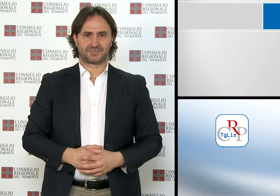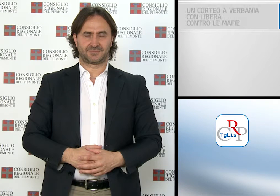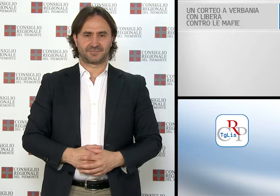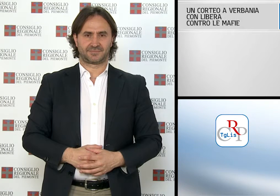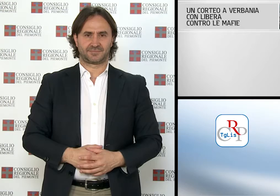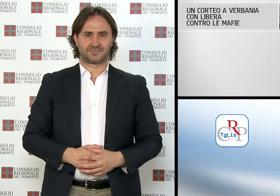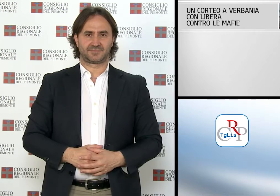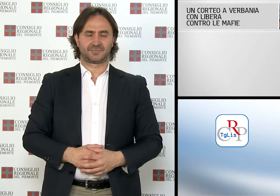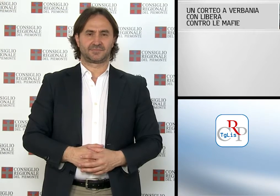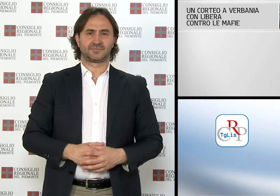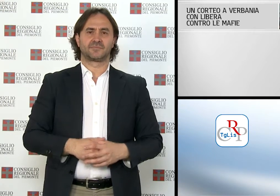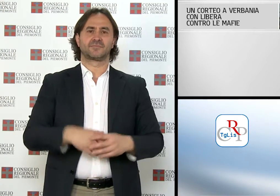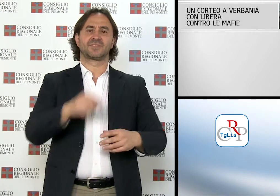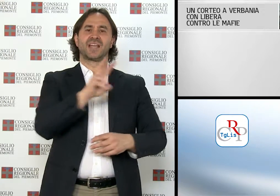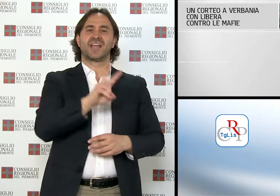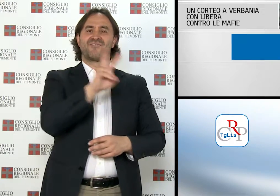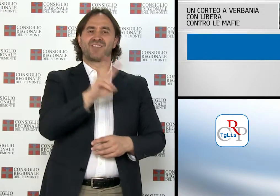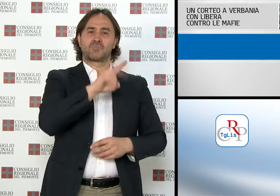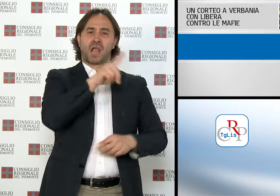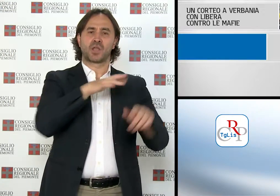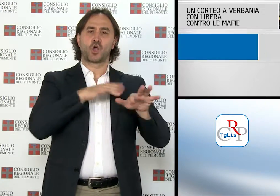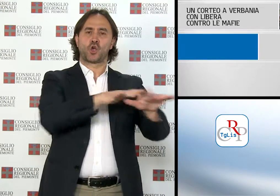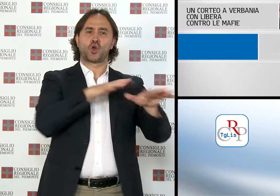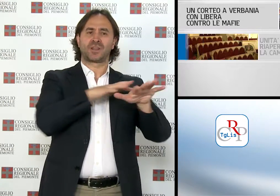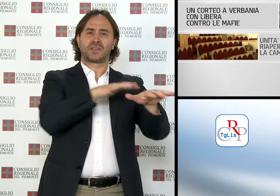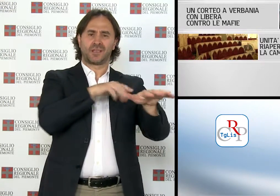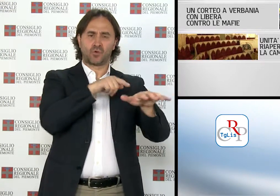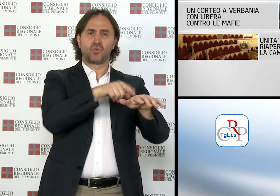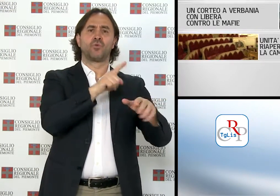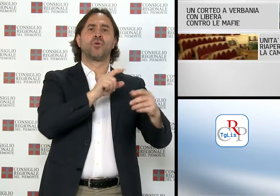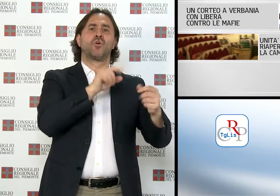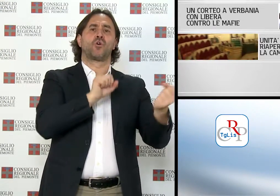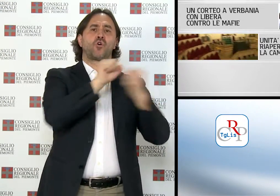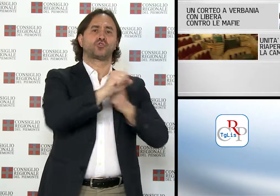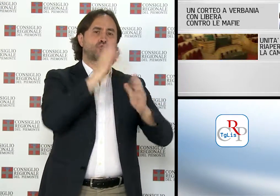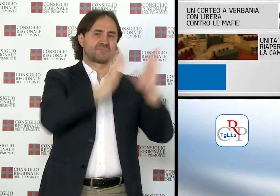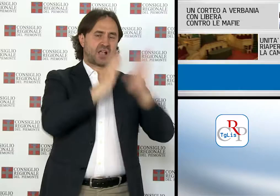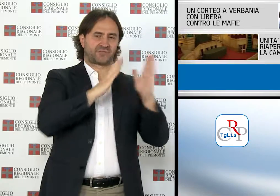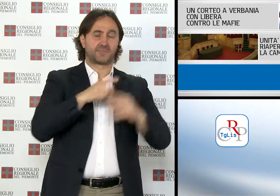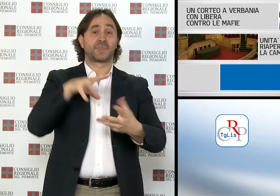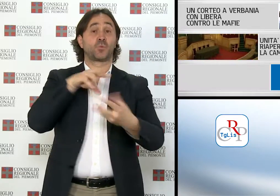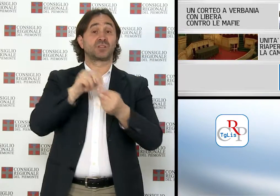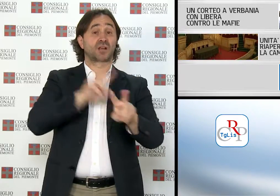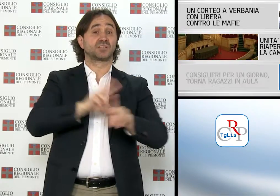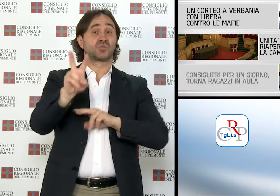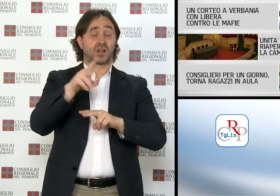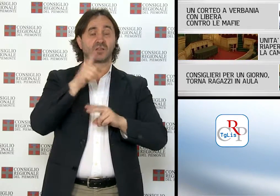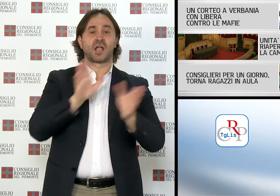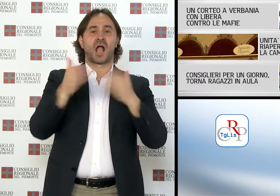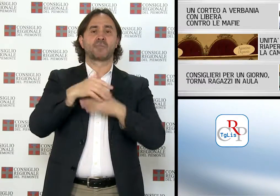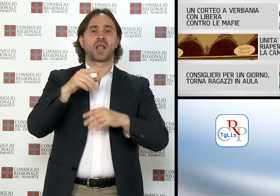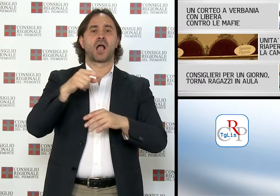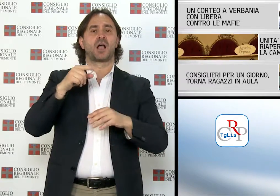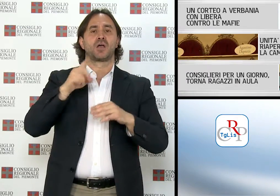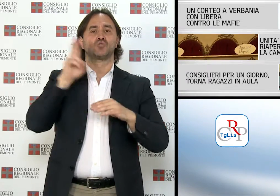un corteo a verbania con libera contro le mafie unità nazionale riaperta la camera subalpina